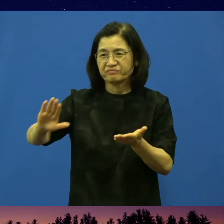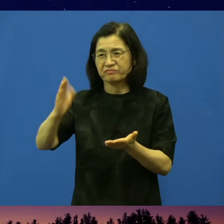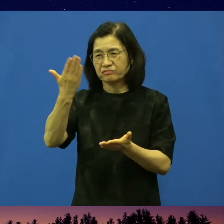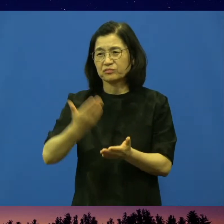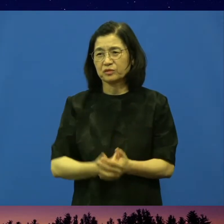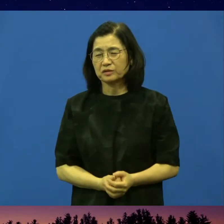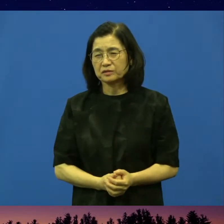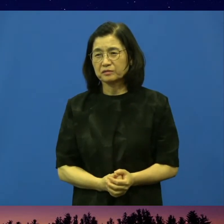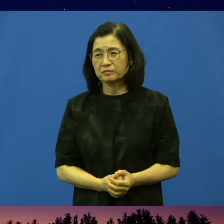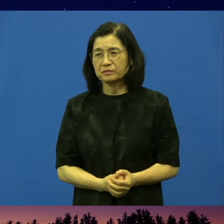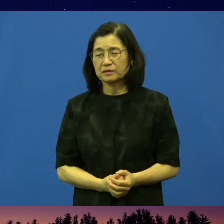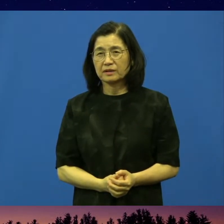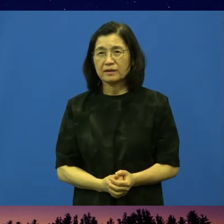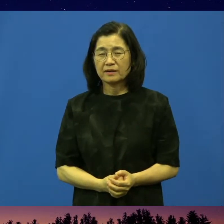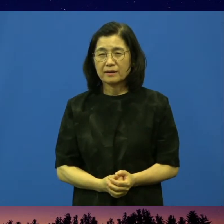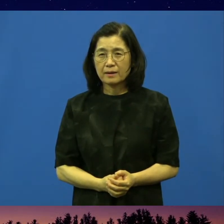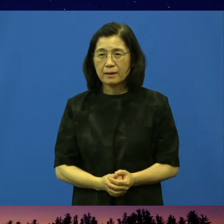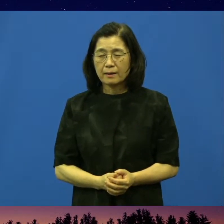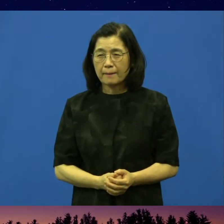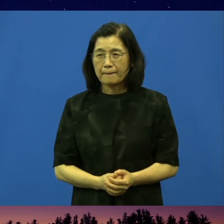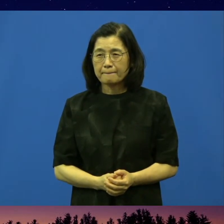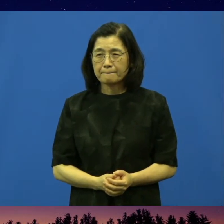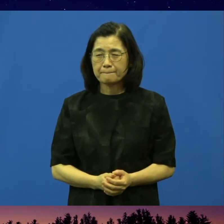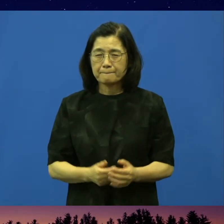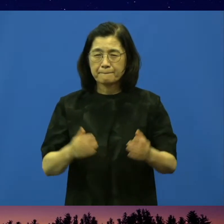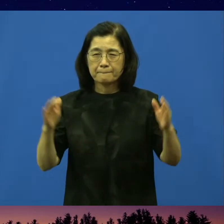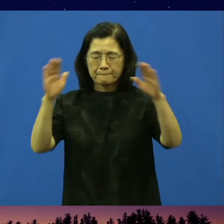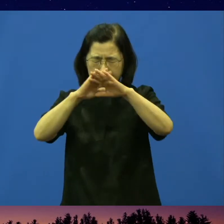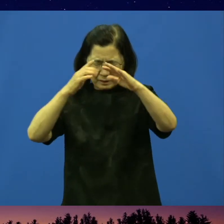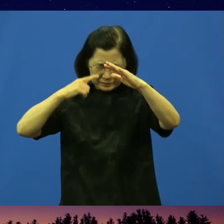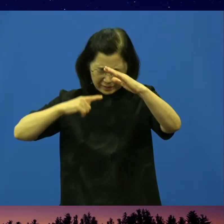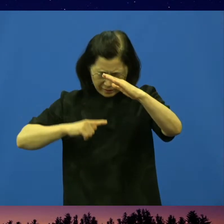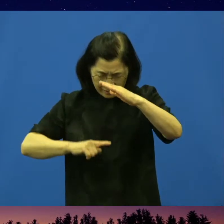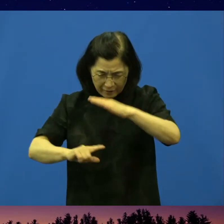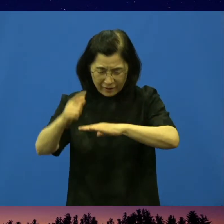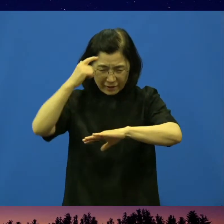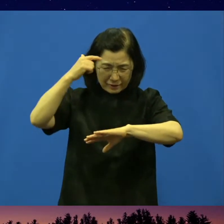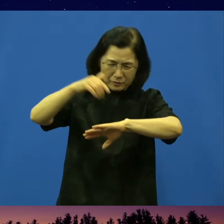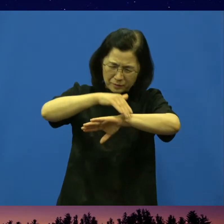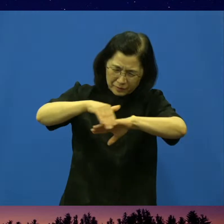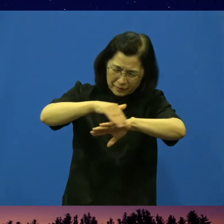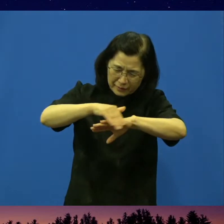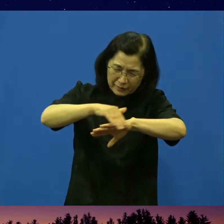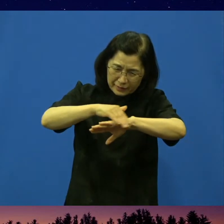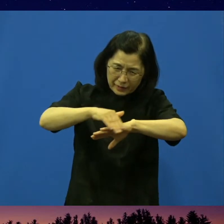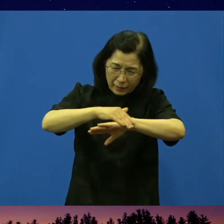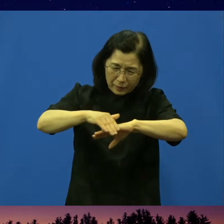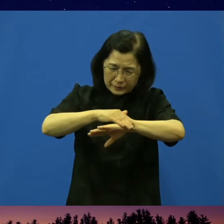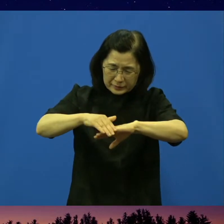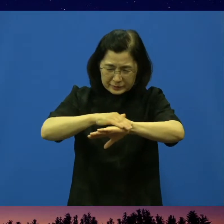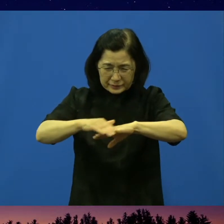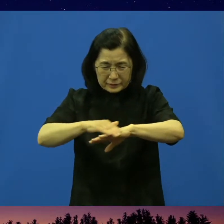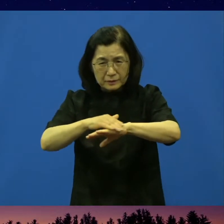우리는 무엇인가를 계획하죠. 밤을 새고 잠도 자지 않고 철저하게 계획을 세웁니다. 그러나 계획이 무산돼요.